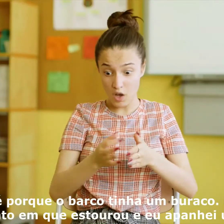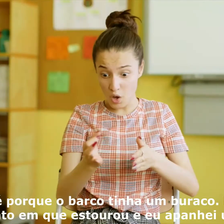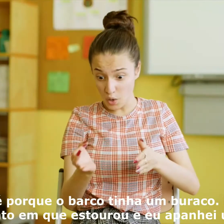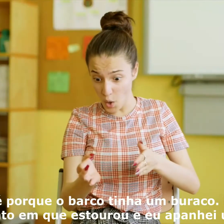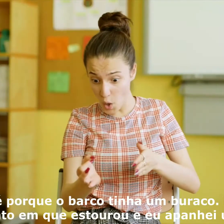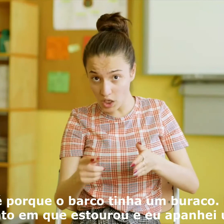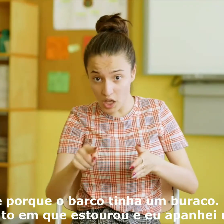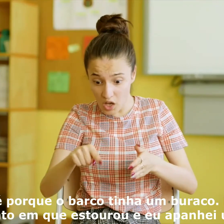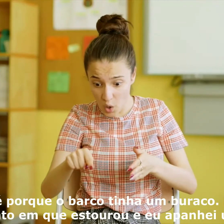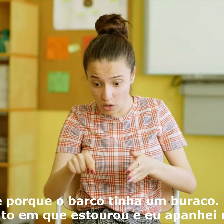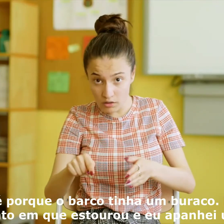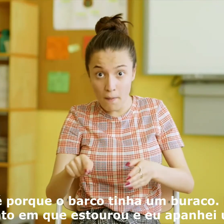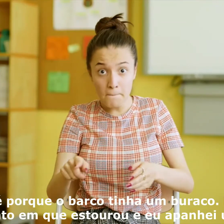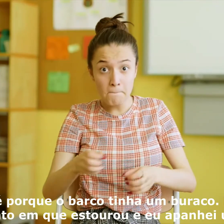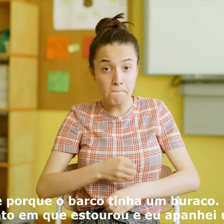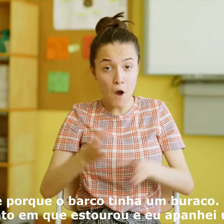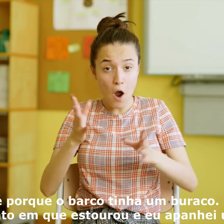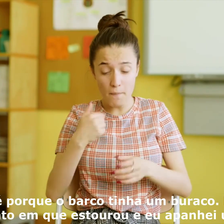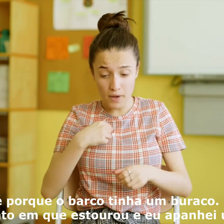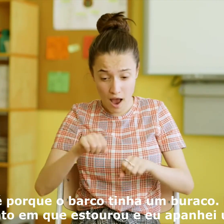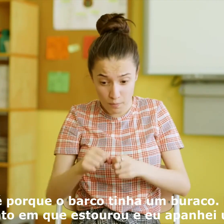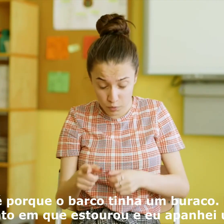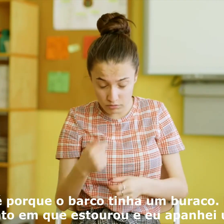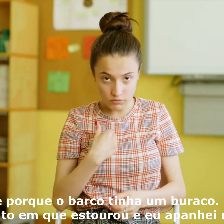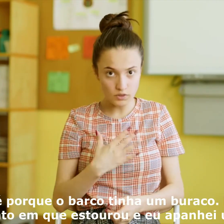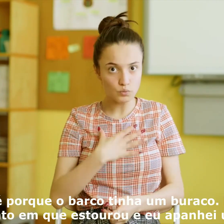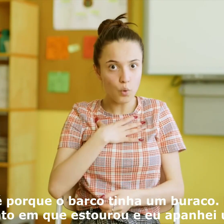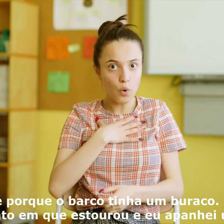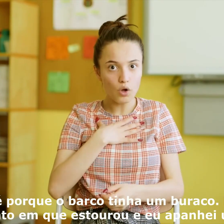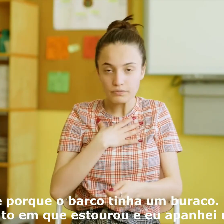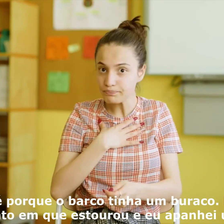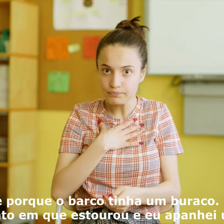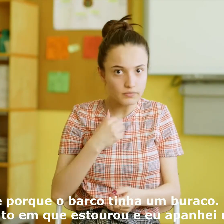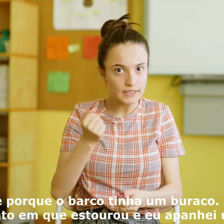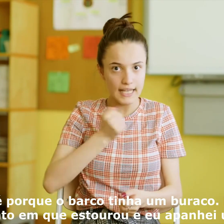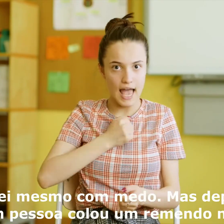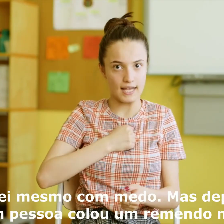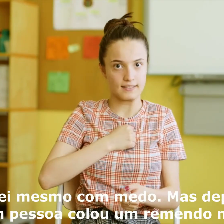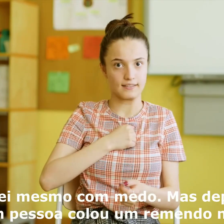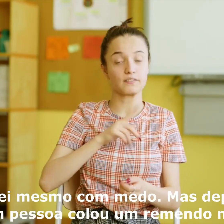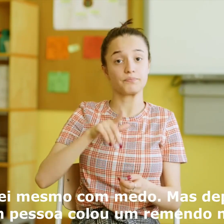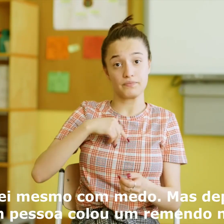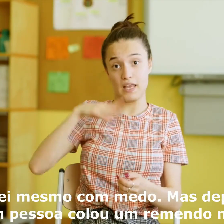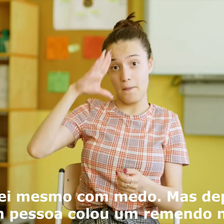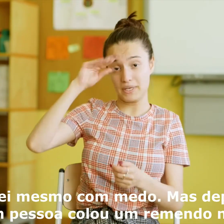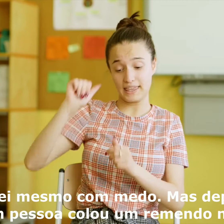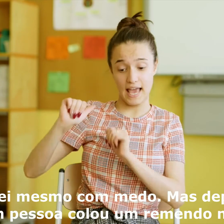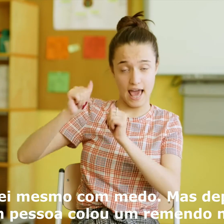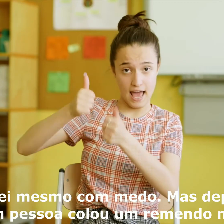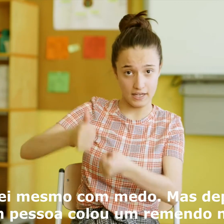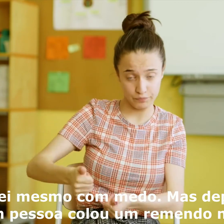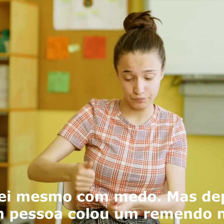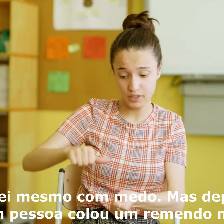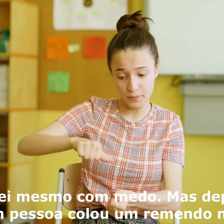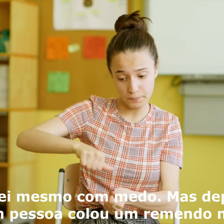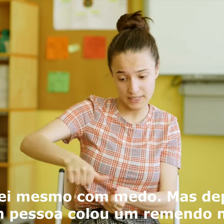Sim, havia lá um buraco. Houve um momento que estourou. Eu apanhei um susto, fiquei mesmo com medo. Depois houve um homem que chegou lá e